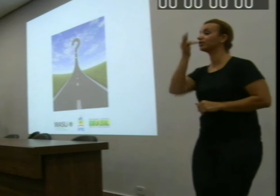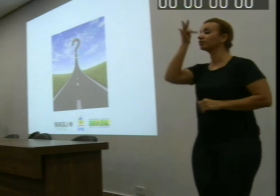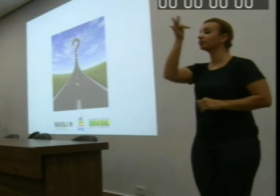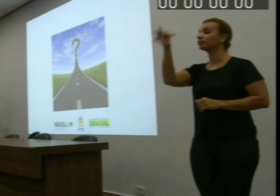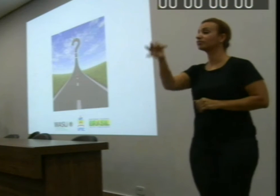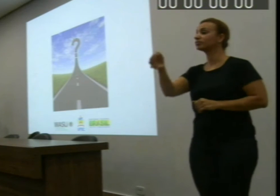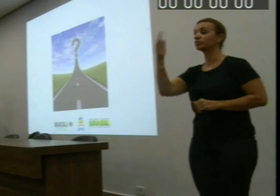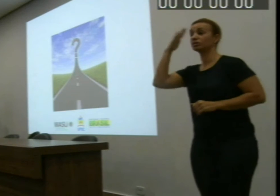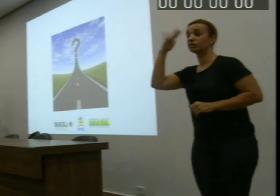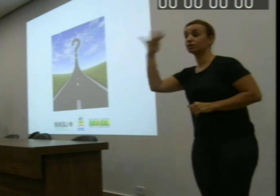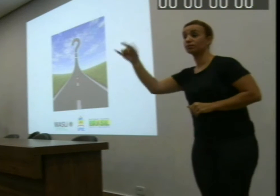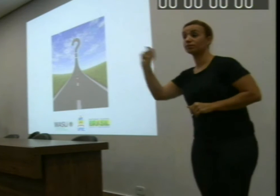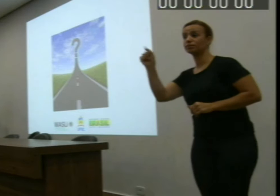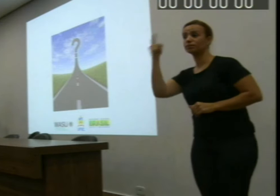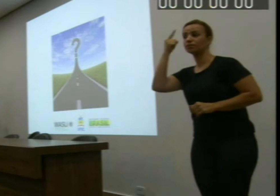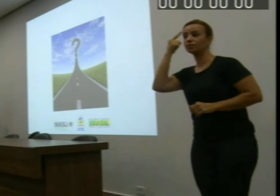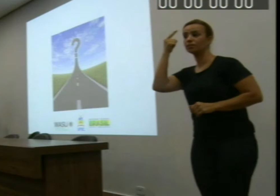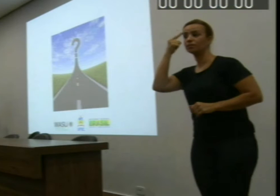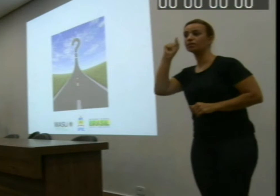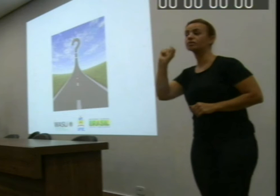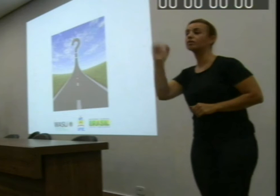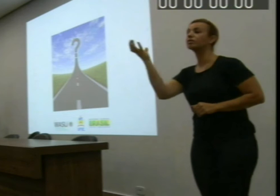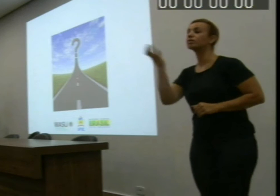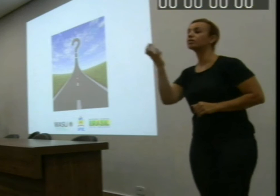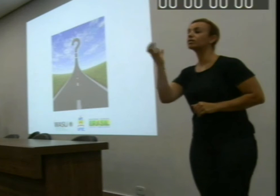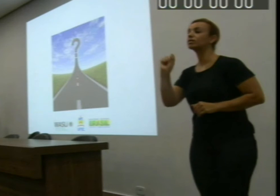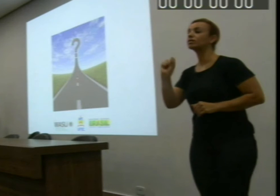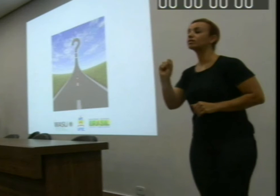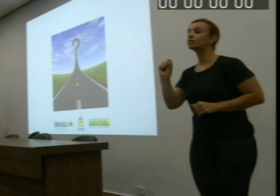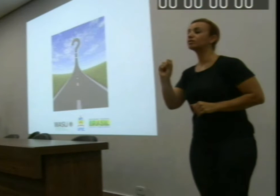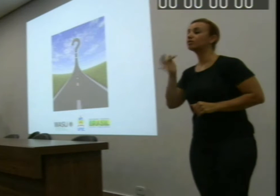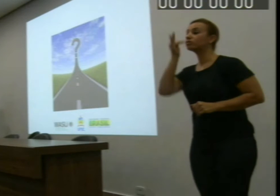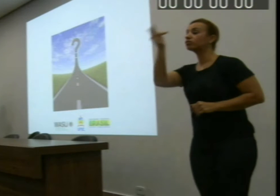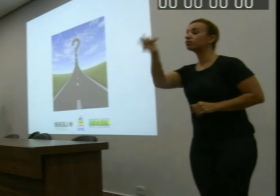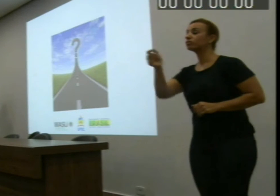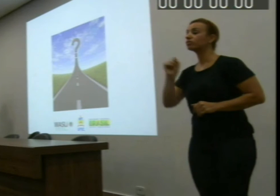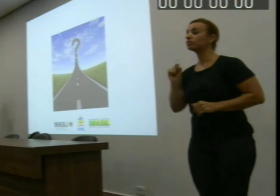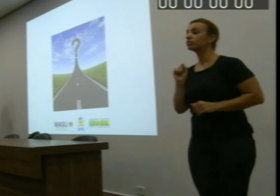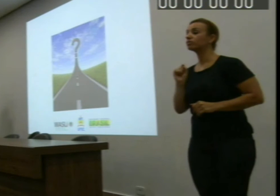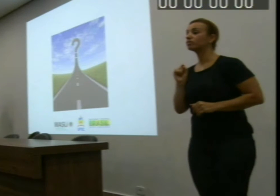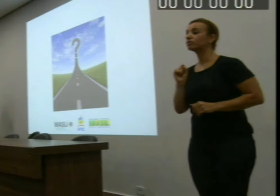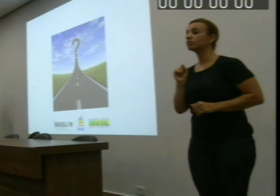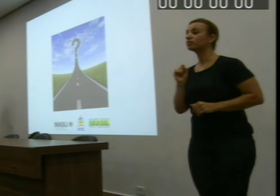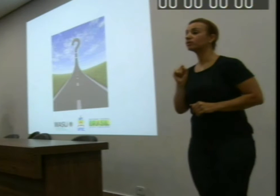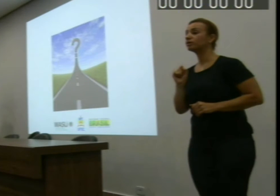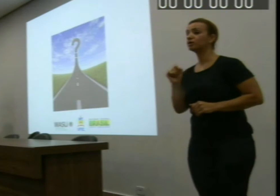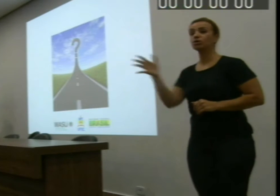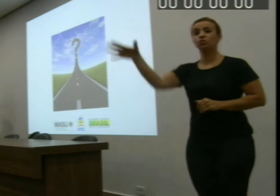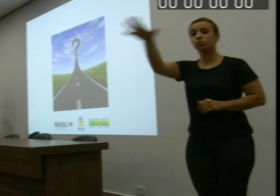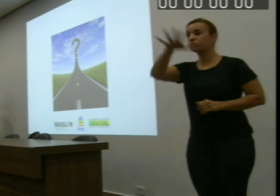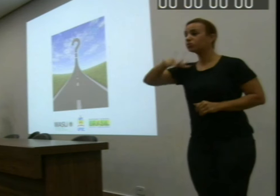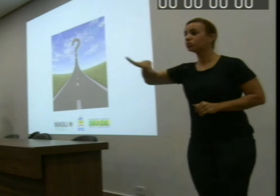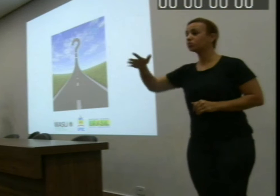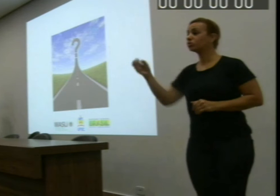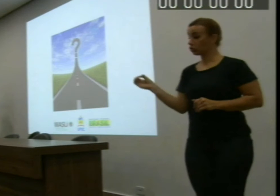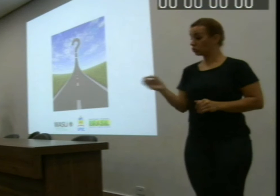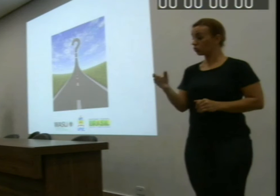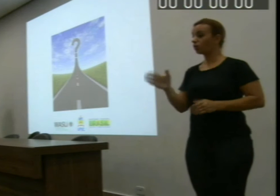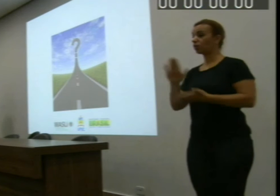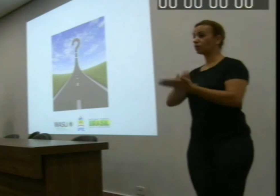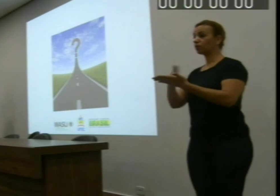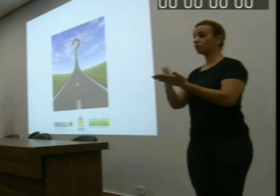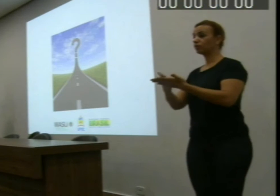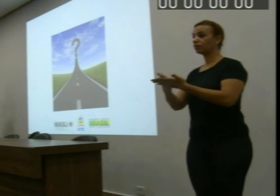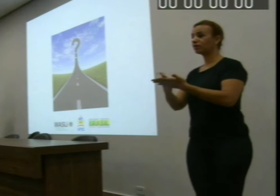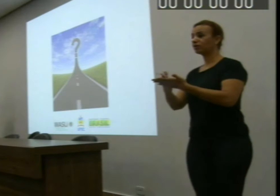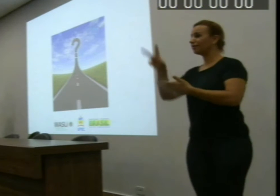refletir o que a gente o que nós queremos não só pro nosso futuro como como pro futuro dos novos intérpretes daqueles que ainda nem